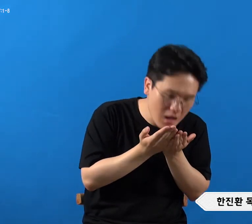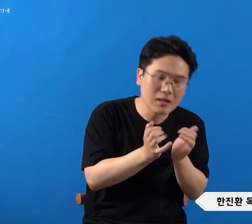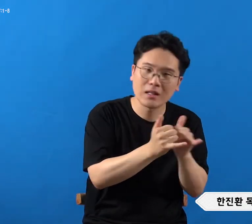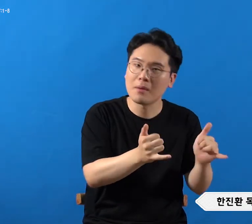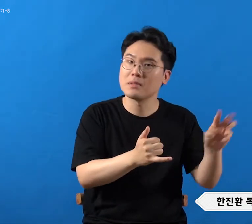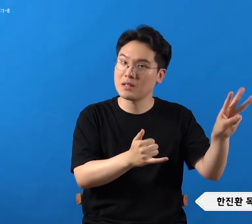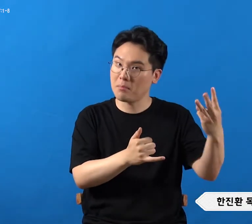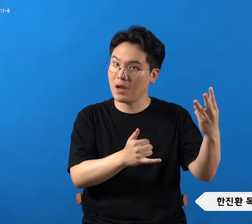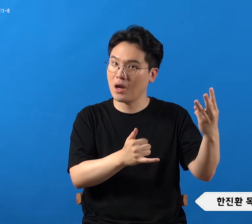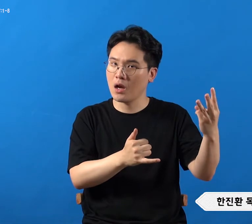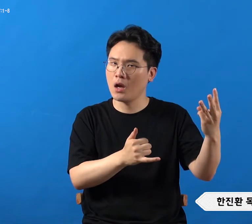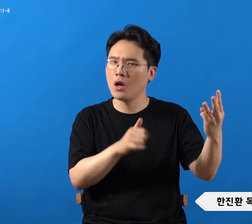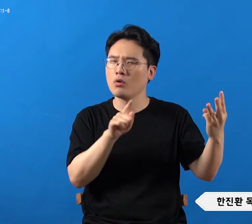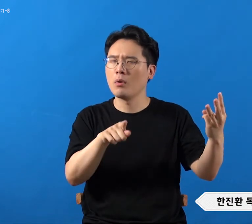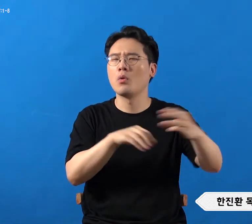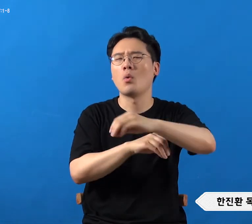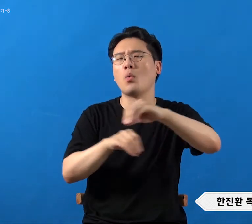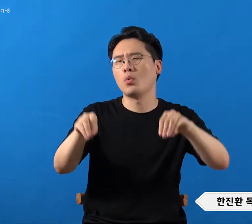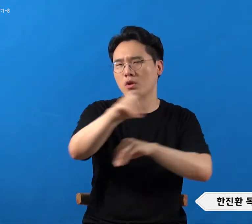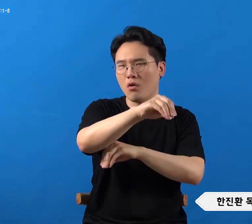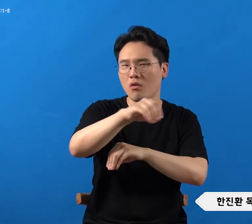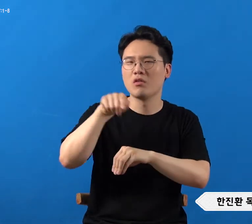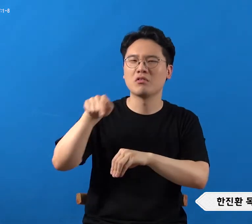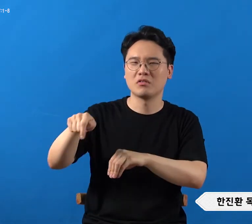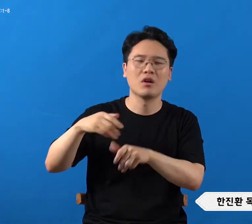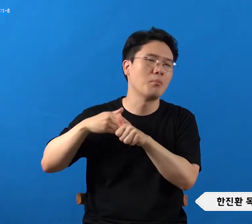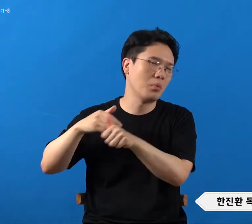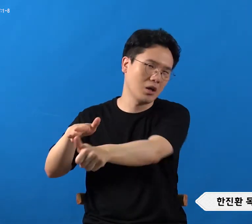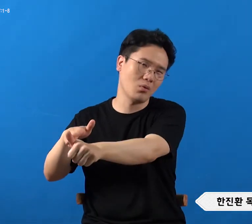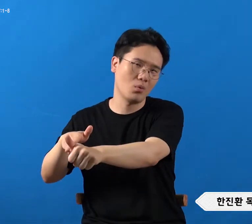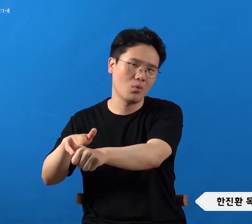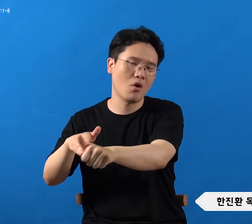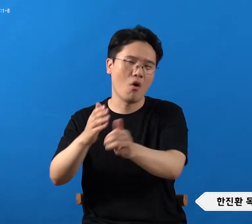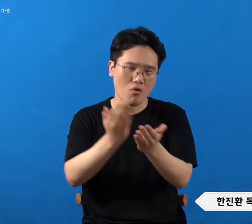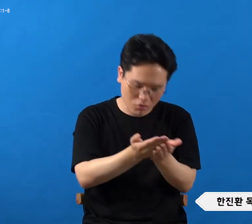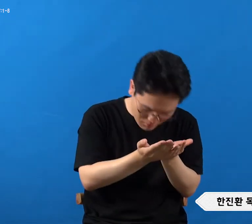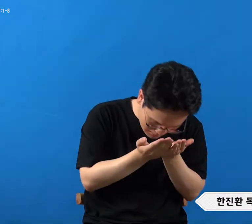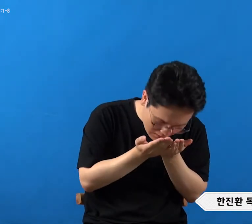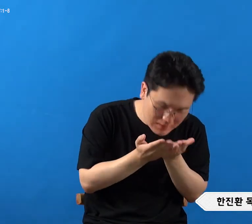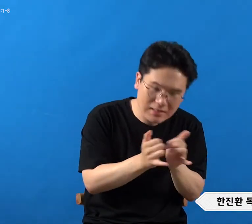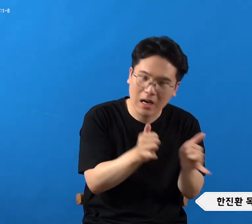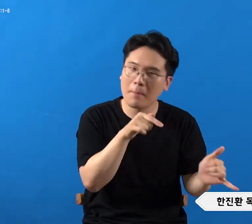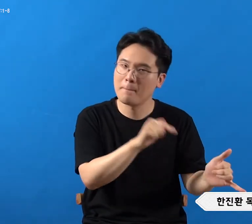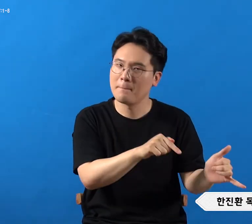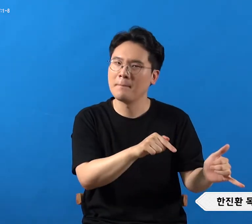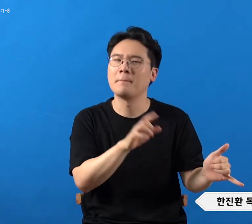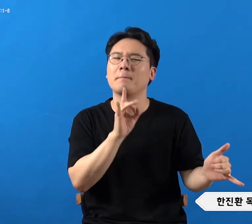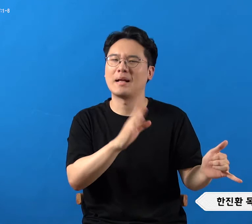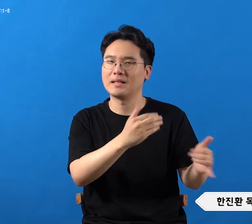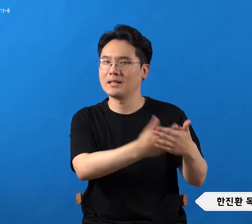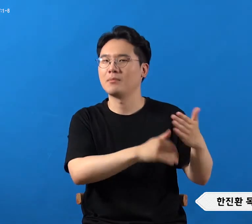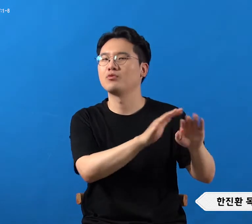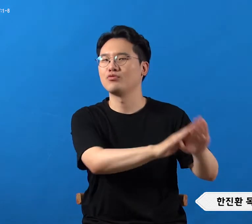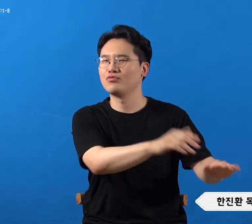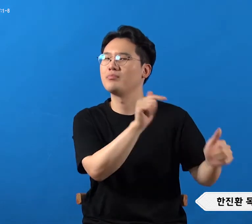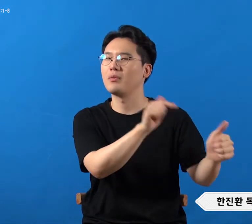하나님은 손으로 떠서 마시는 사람 다 돌려보내고 얼굴을 박고 마시는 사람만 남겨두라, 그렇게 했을 것입니다.